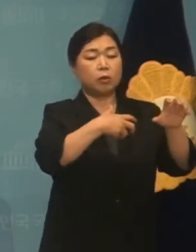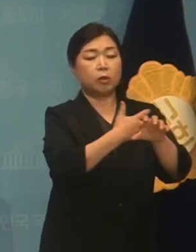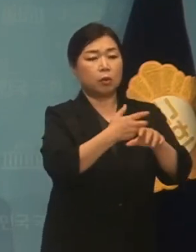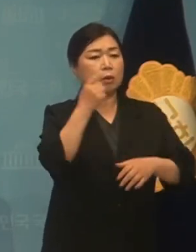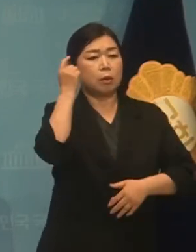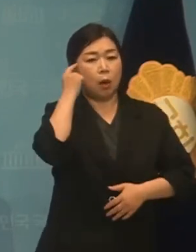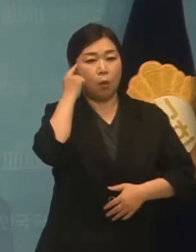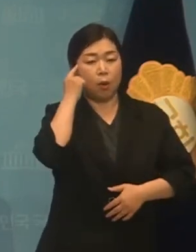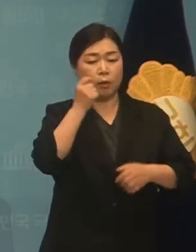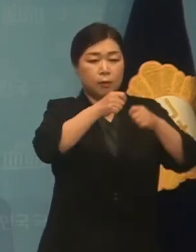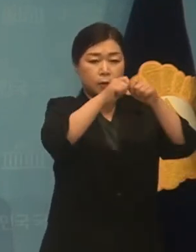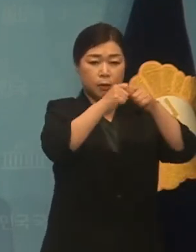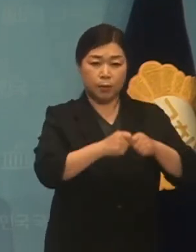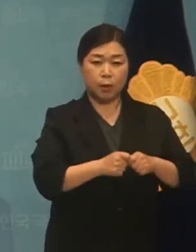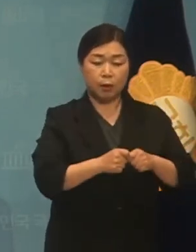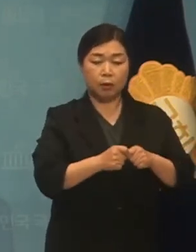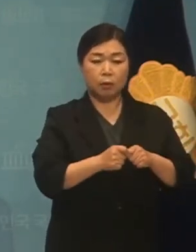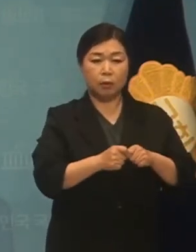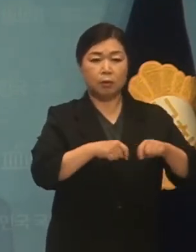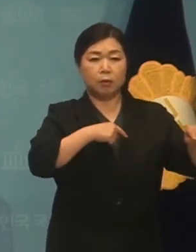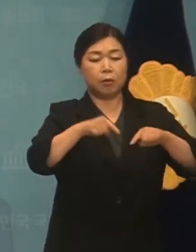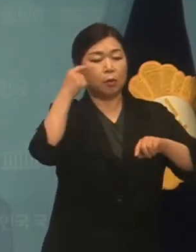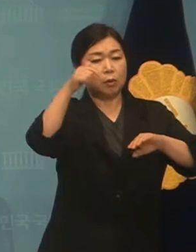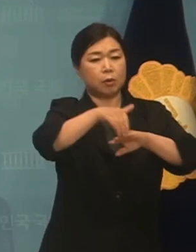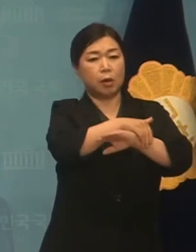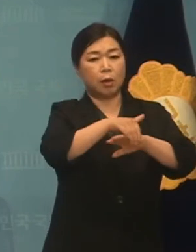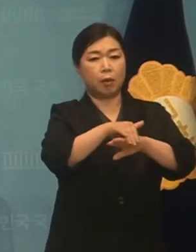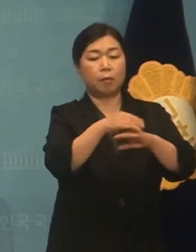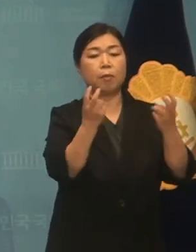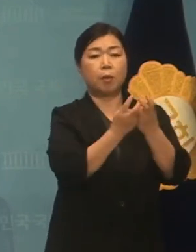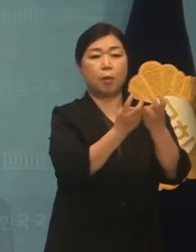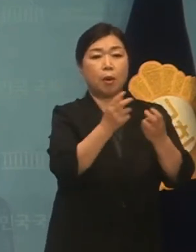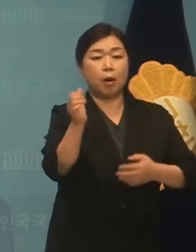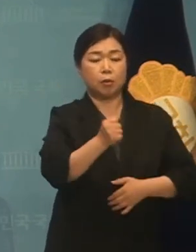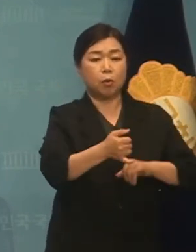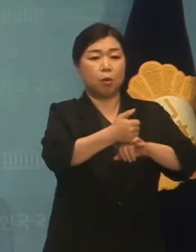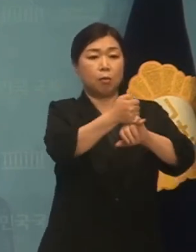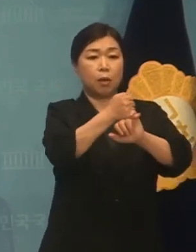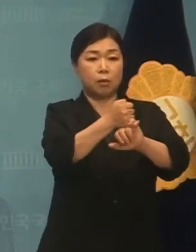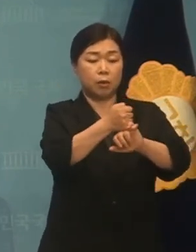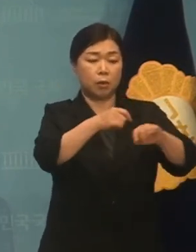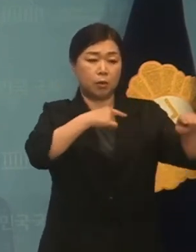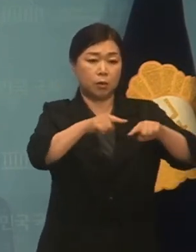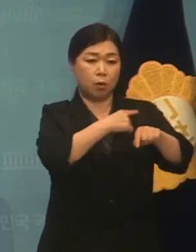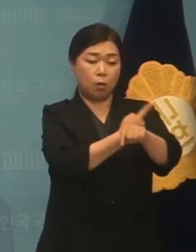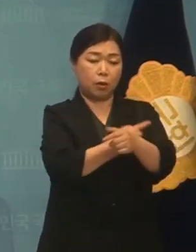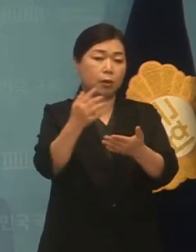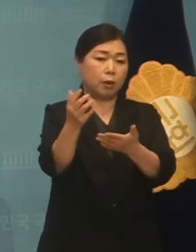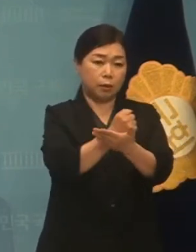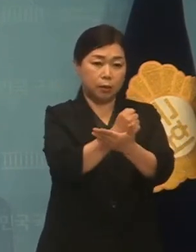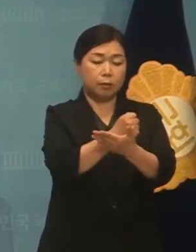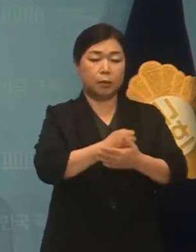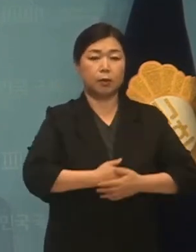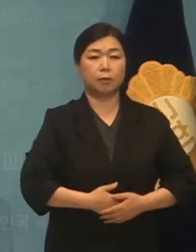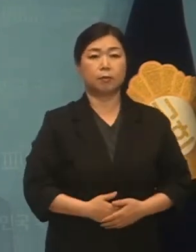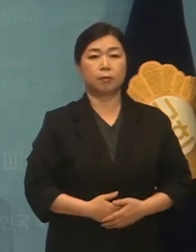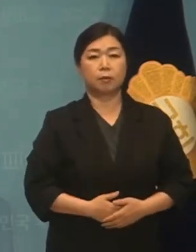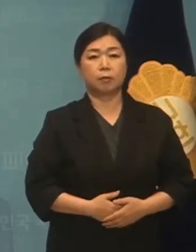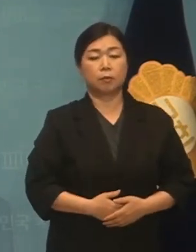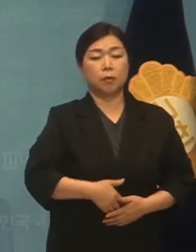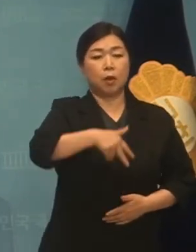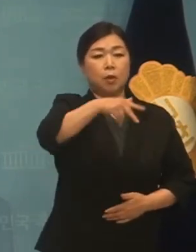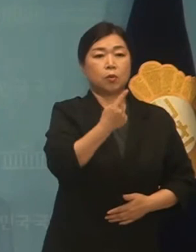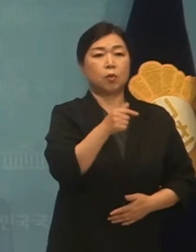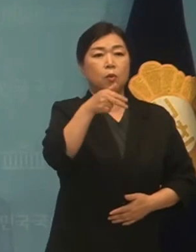사고와 치밀한 정책 대안으로 반드시 정권을 탈환하겠습니다. 저